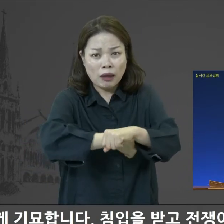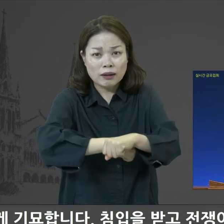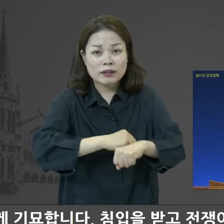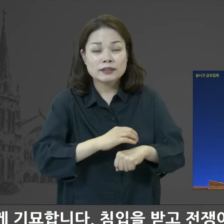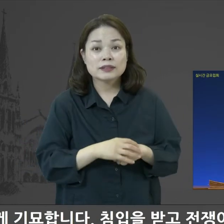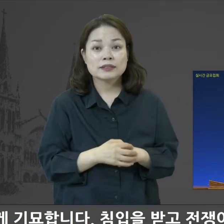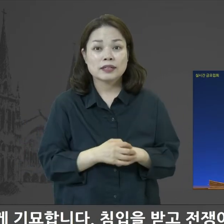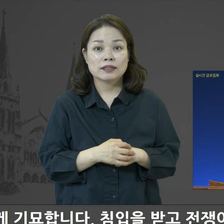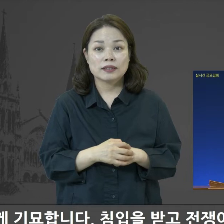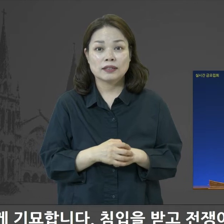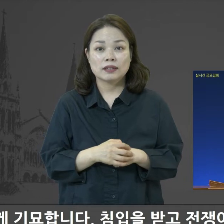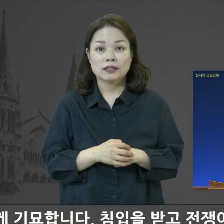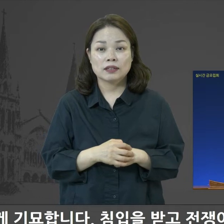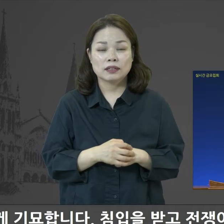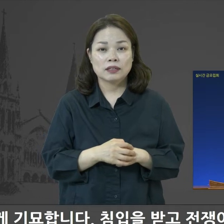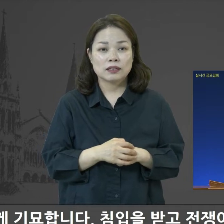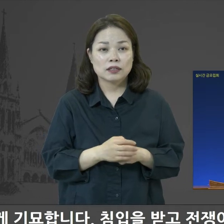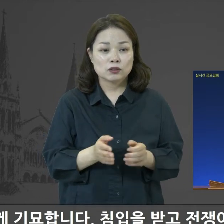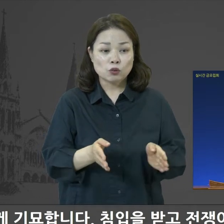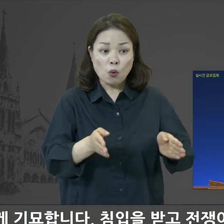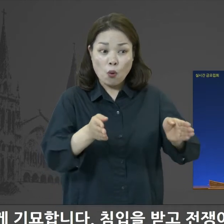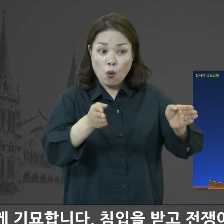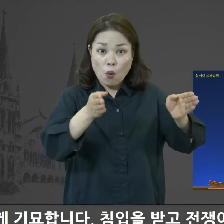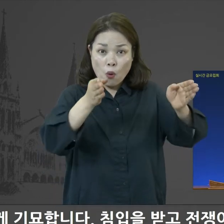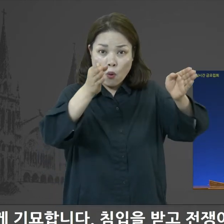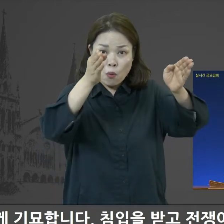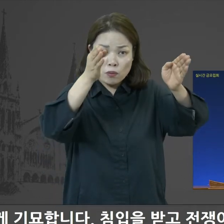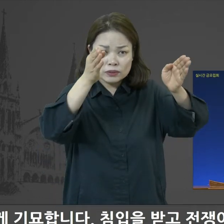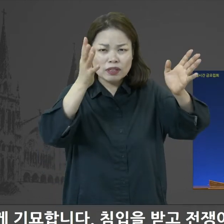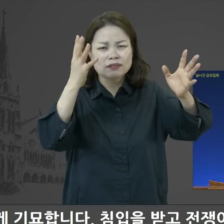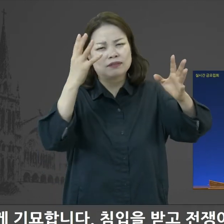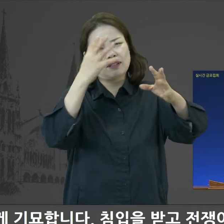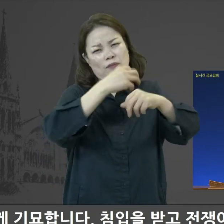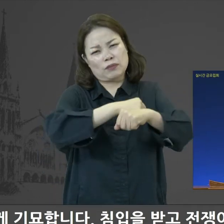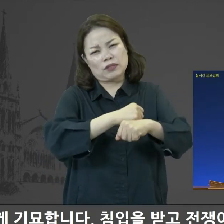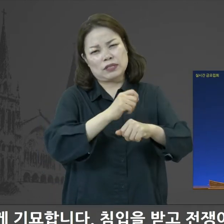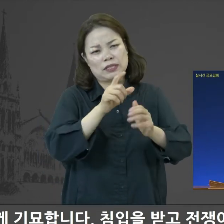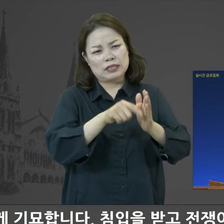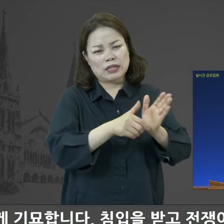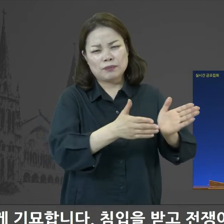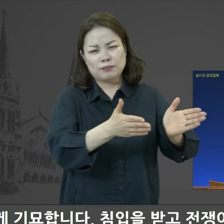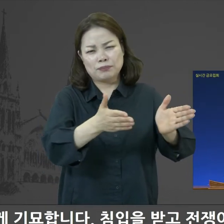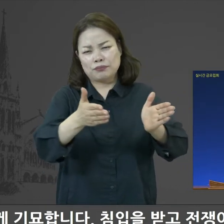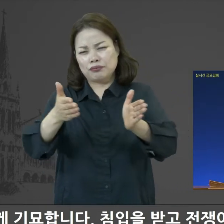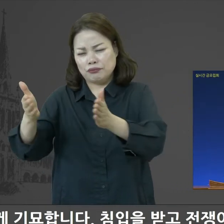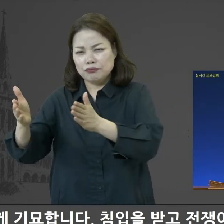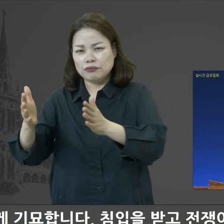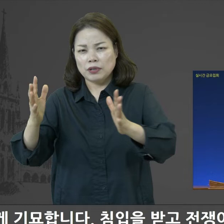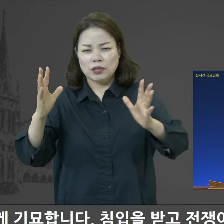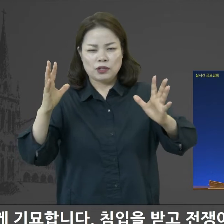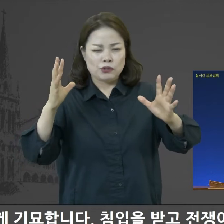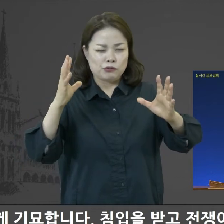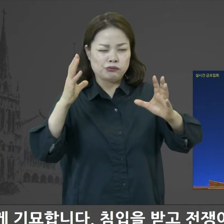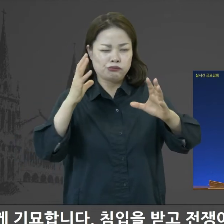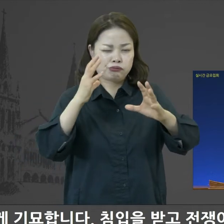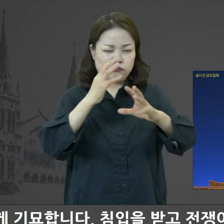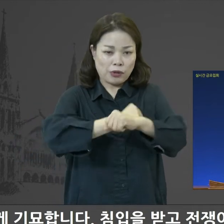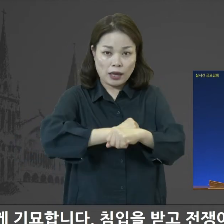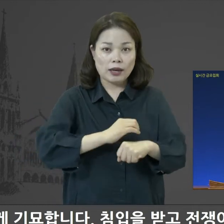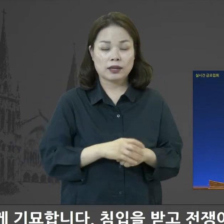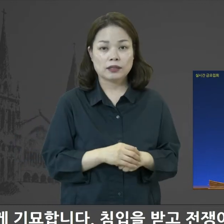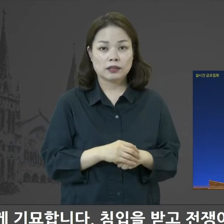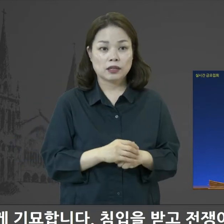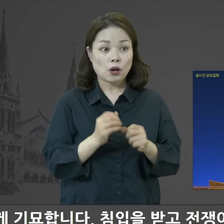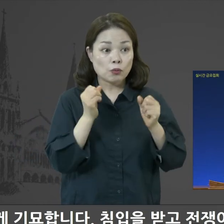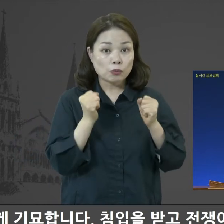무너지는데 높게 세운 건물은 다 무너져, 시간이 지나면. 근데 보존되어